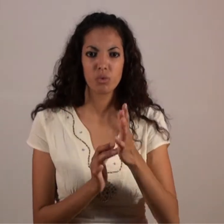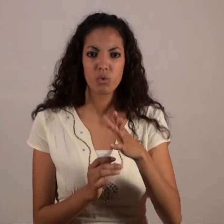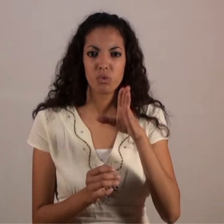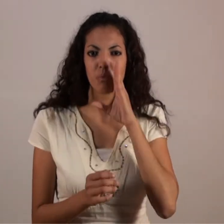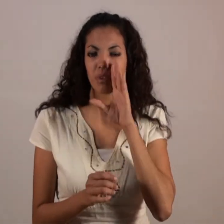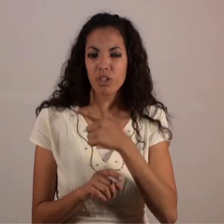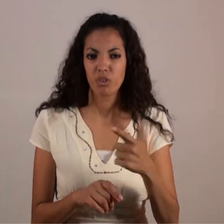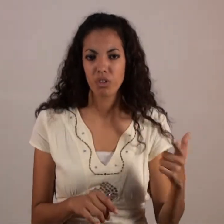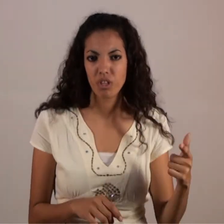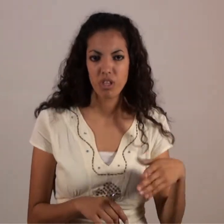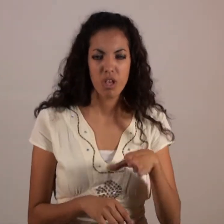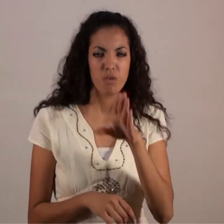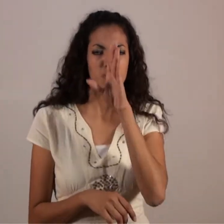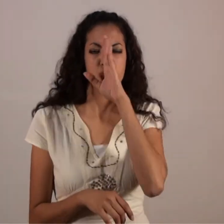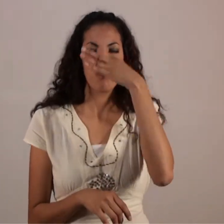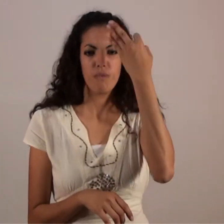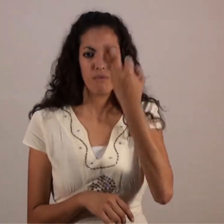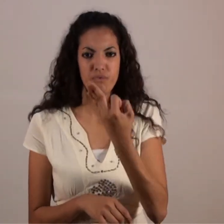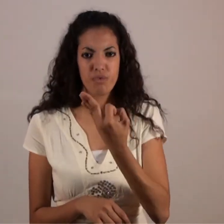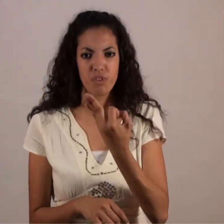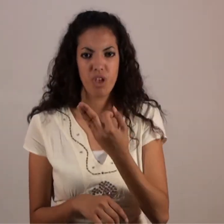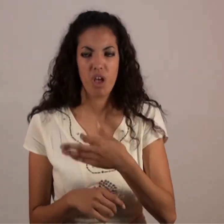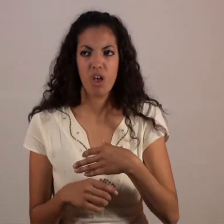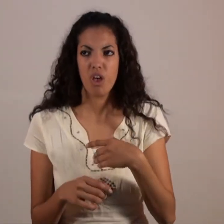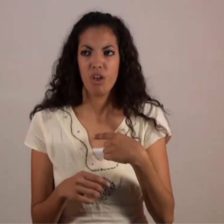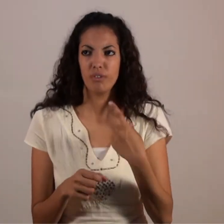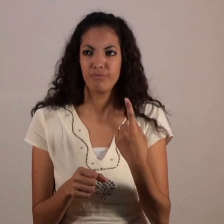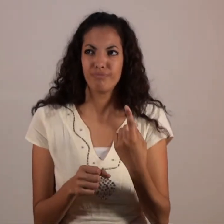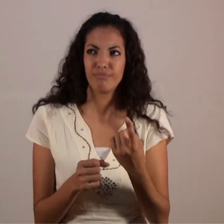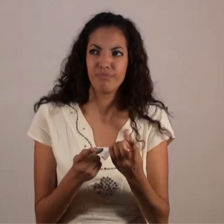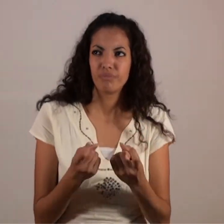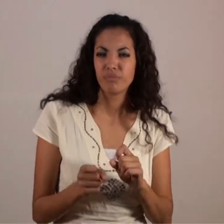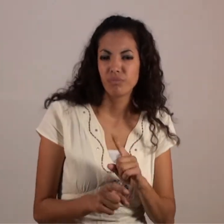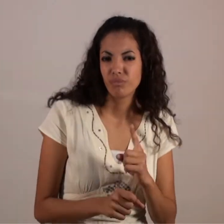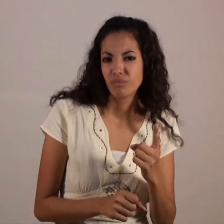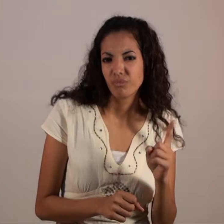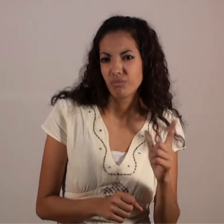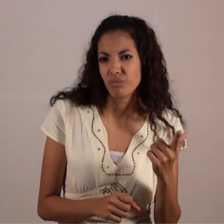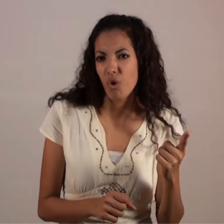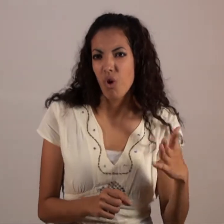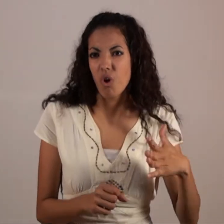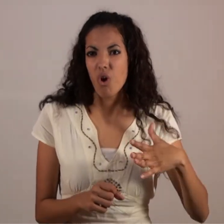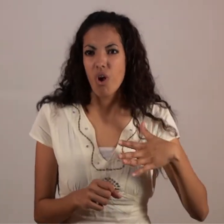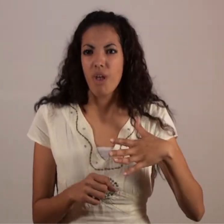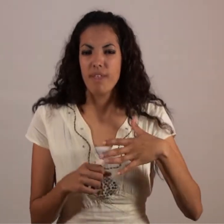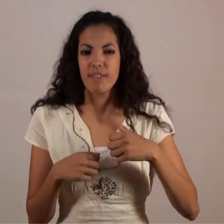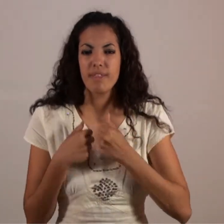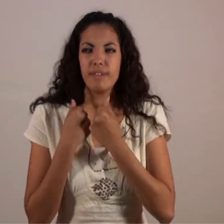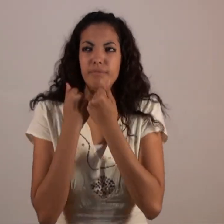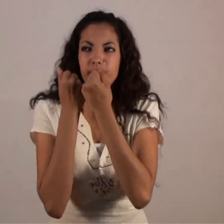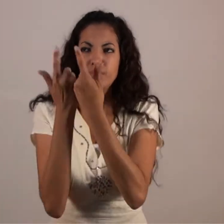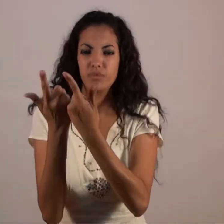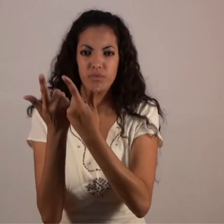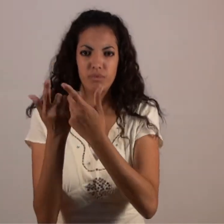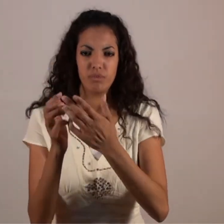no necesitó traer ofrendas por sí mismo, pues Él mismo fue la ofrenda más perfecta posible.